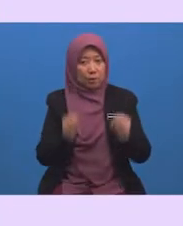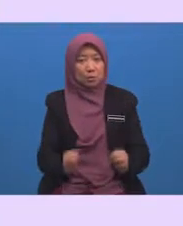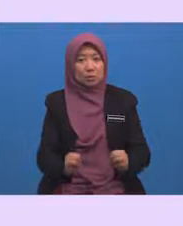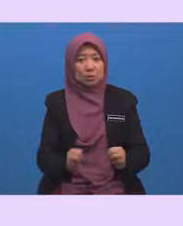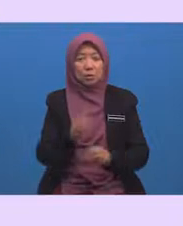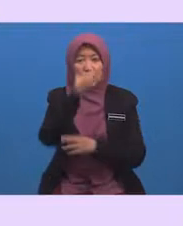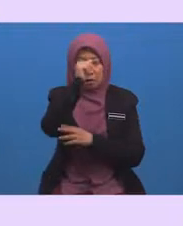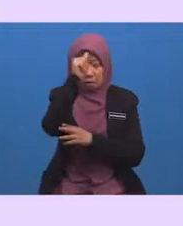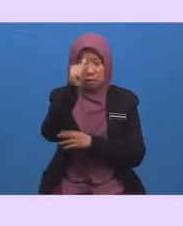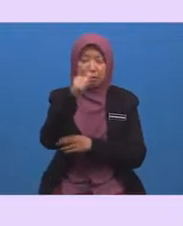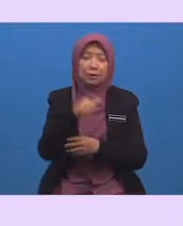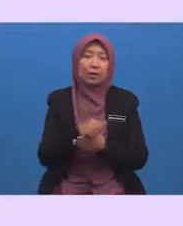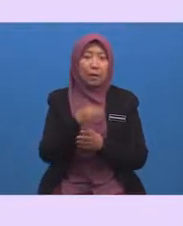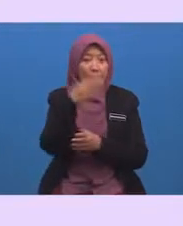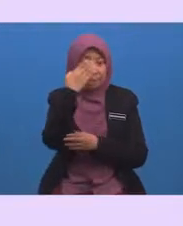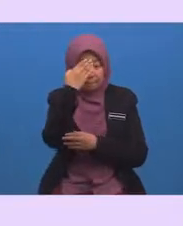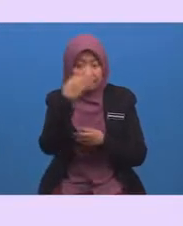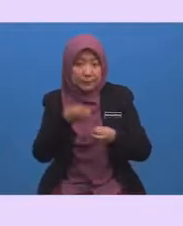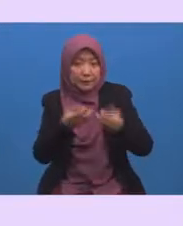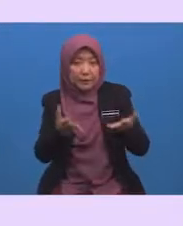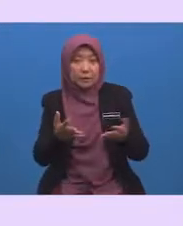telah berikan kita panca indera.